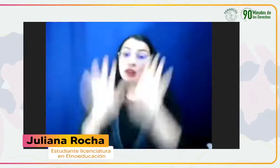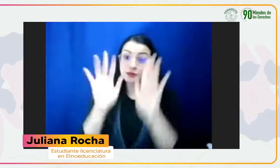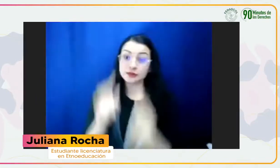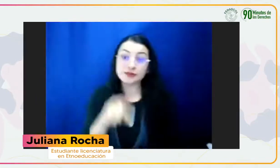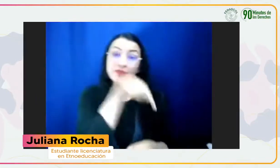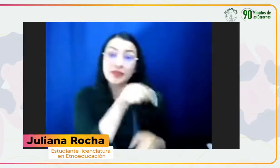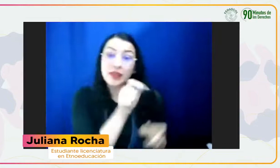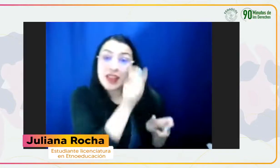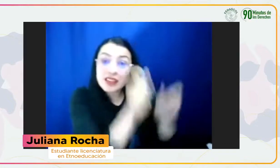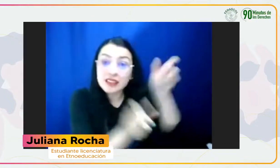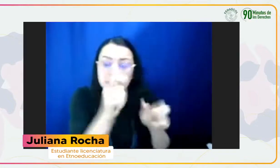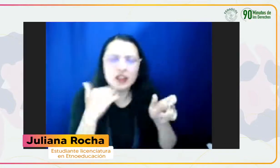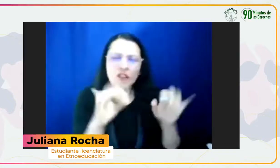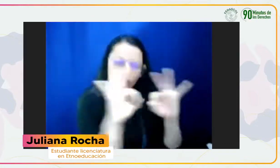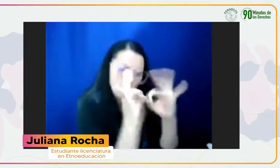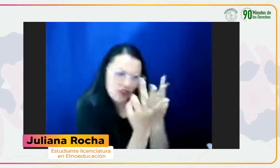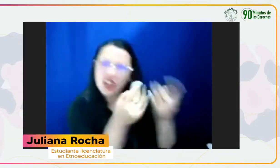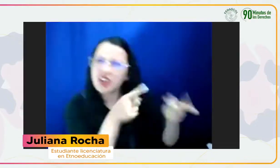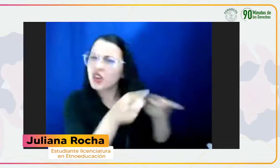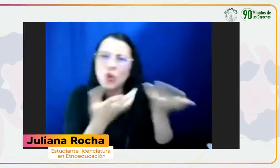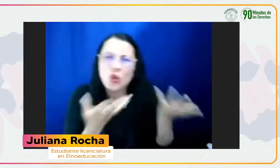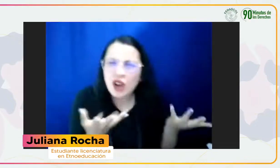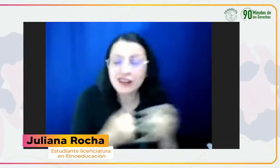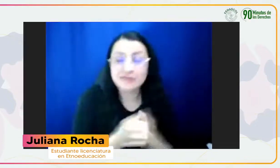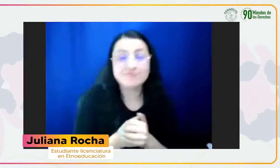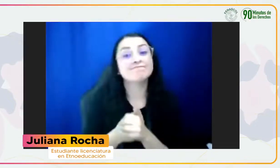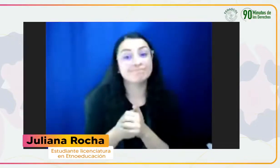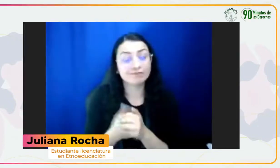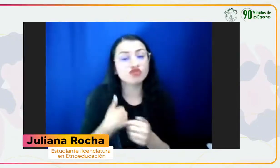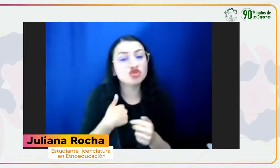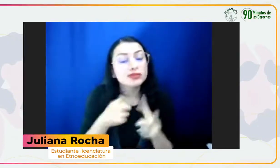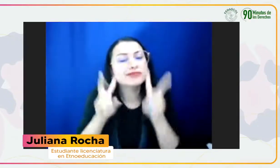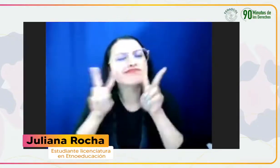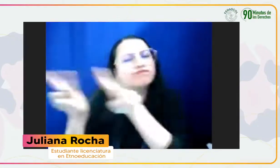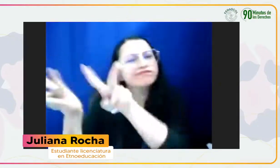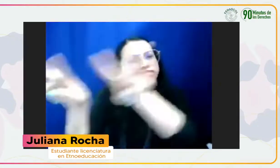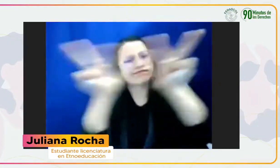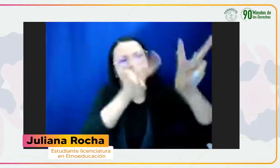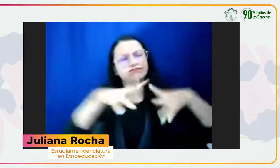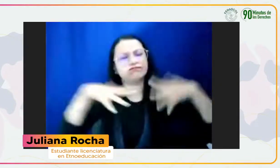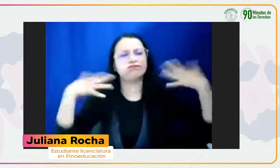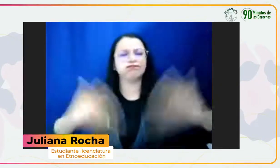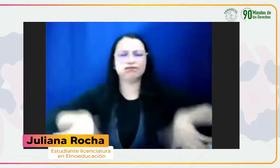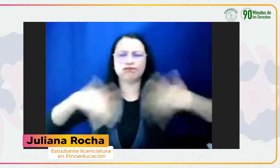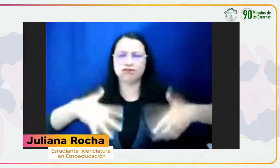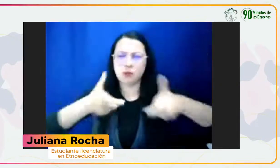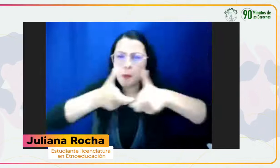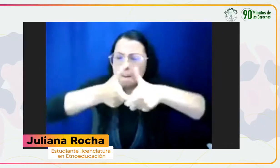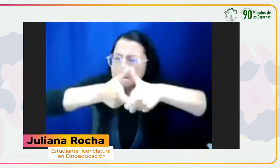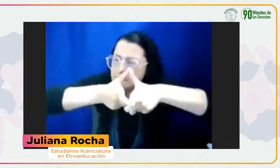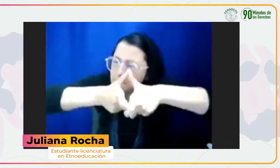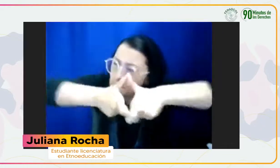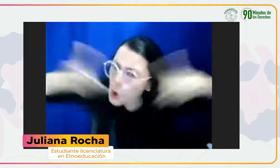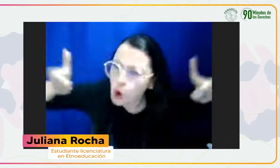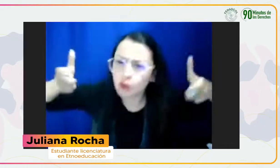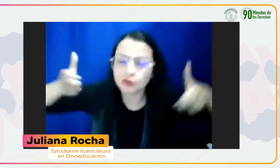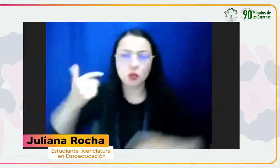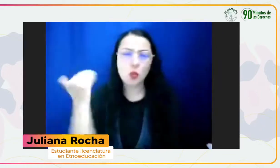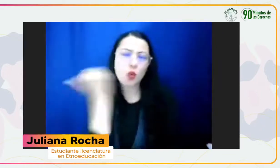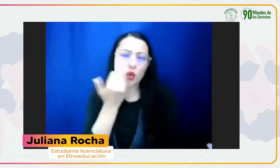es un proceso que debemos seguir haciéndolo. También en contextos familiares, vemos si lo